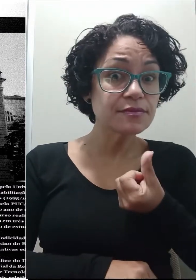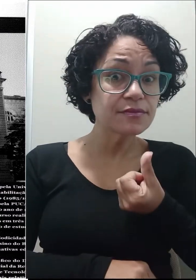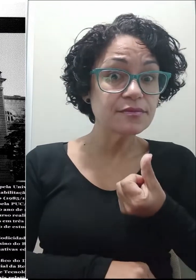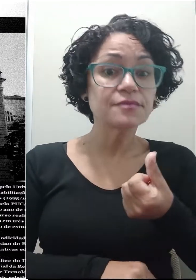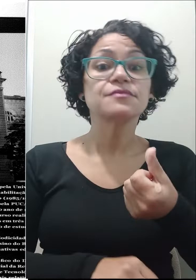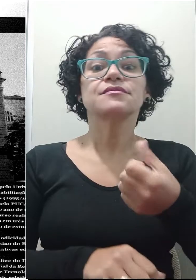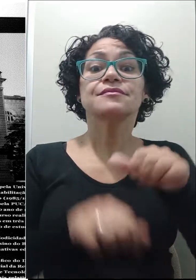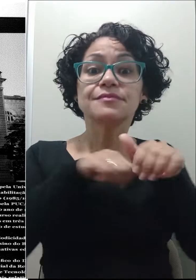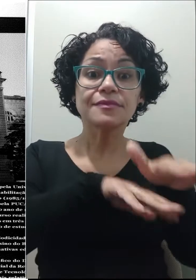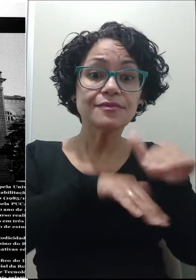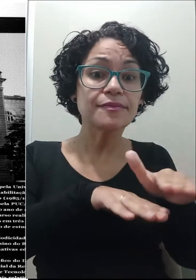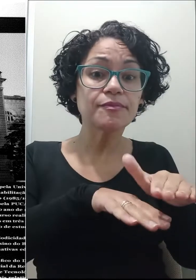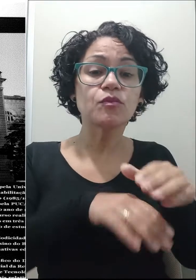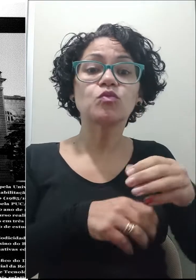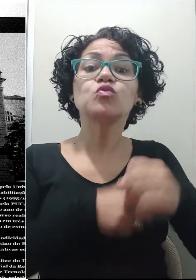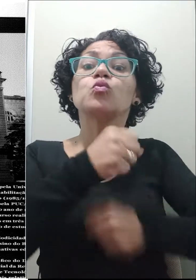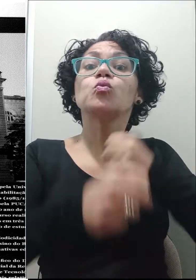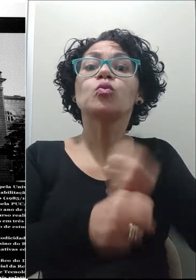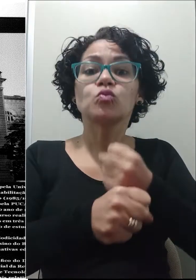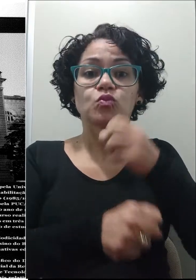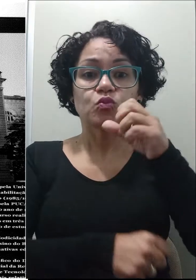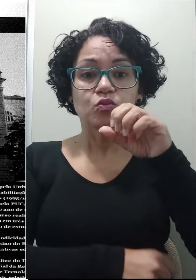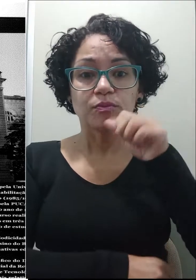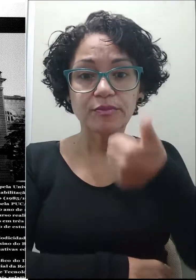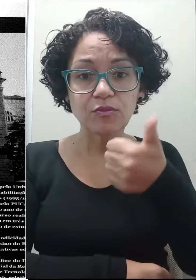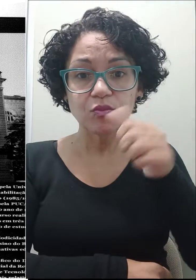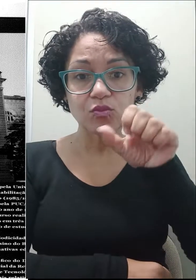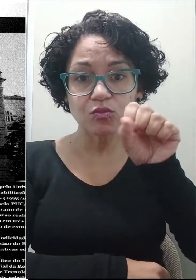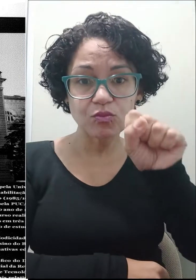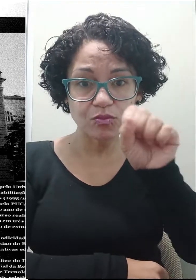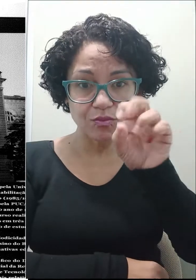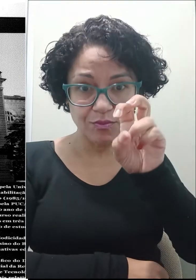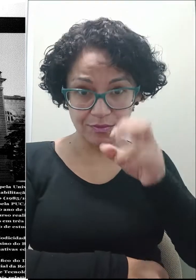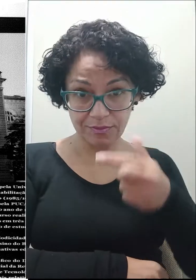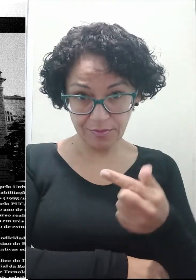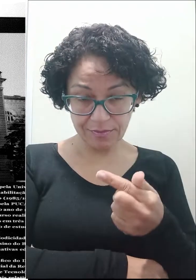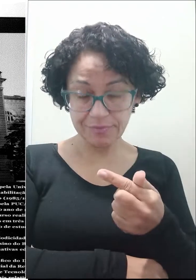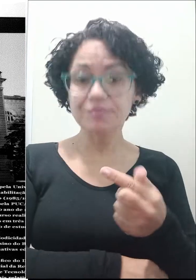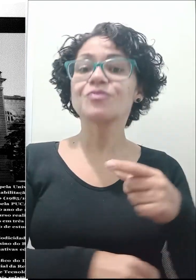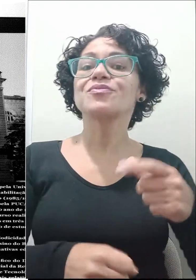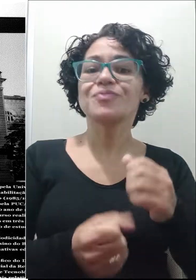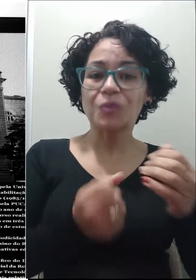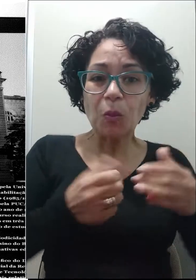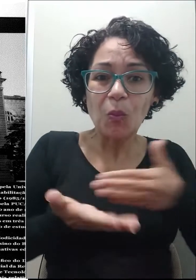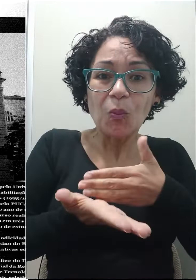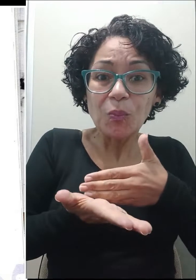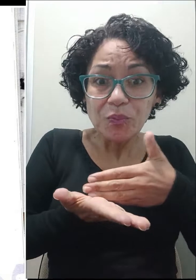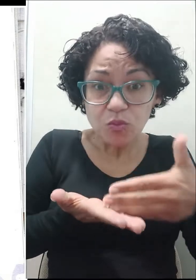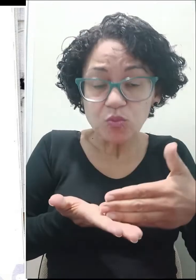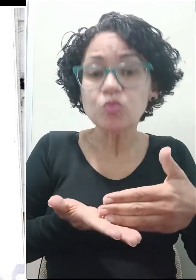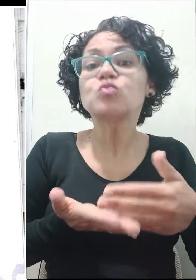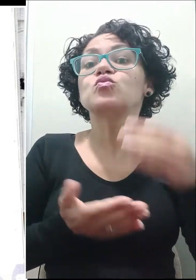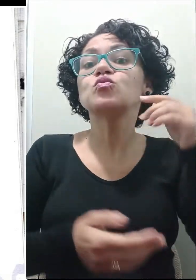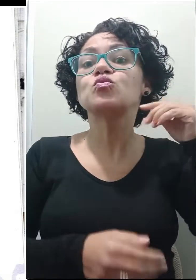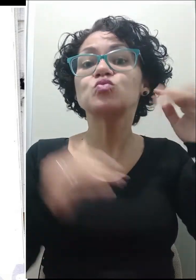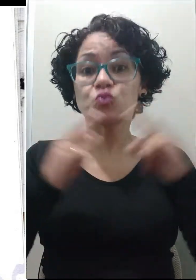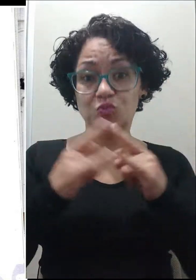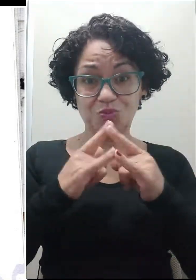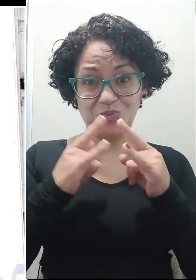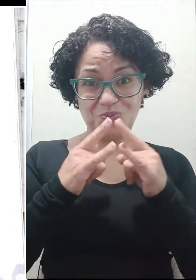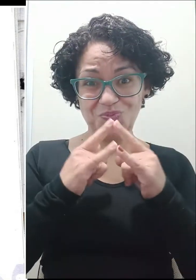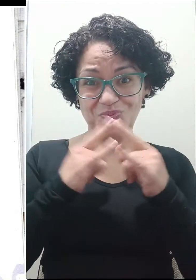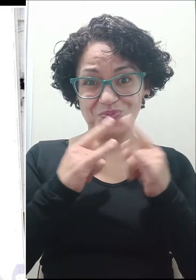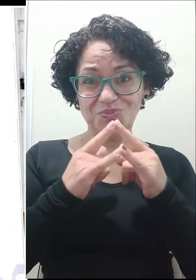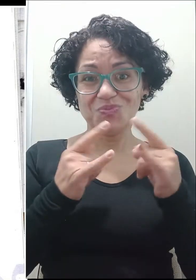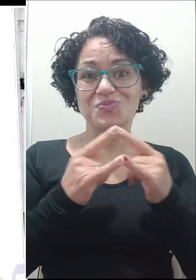de 1857, foi fundado o Instituto Nacional de Surdos, Mudos, na cidade do